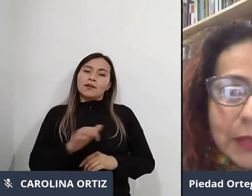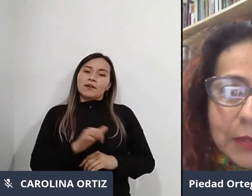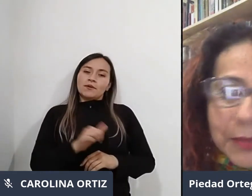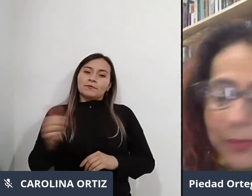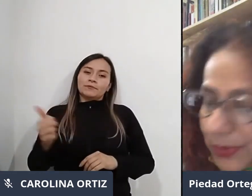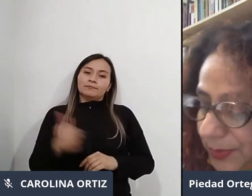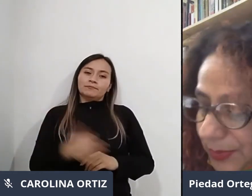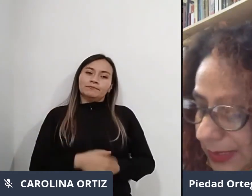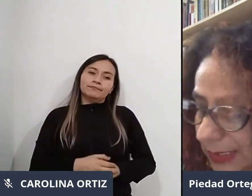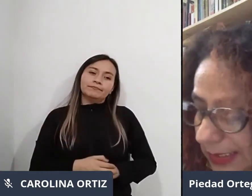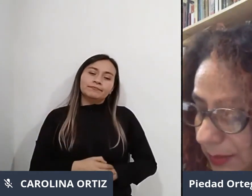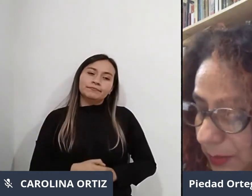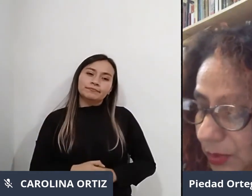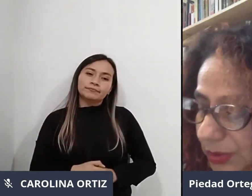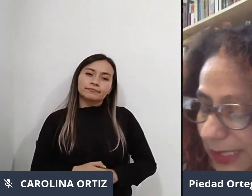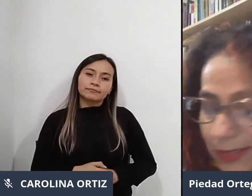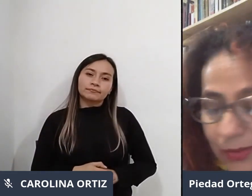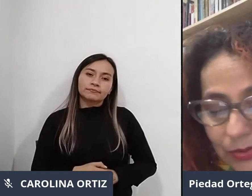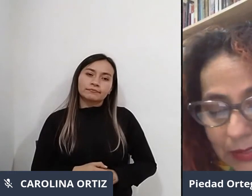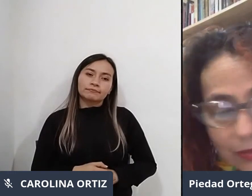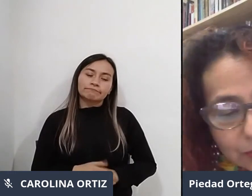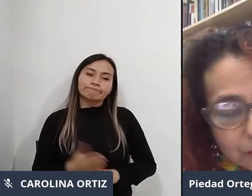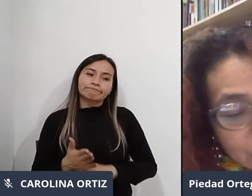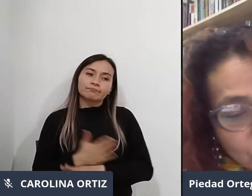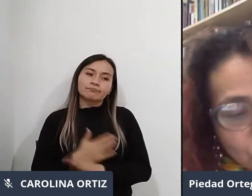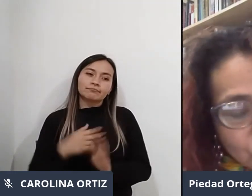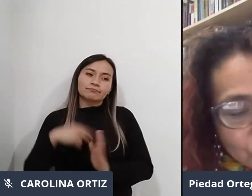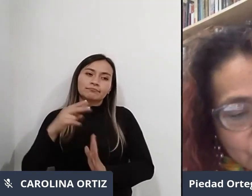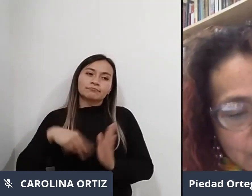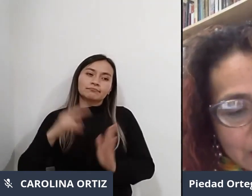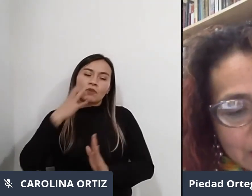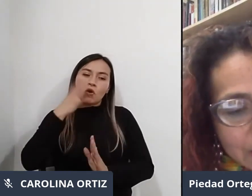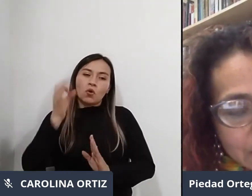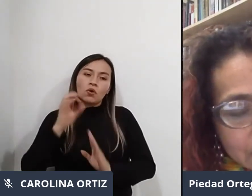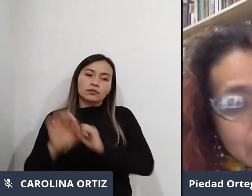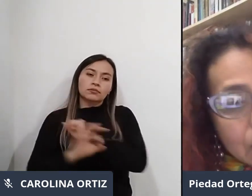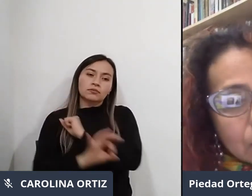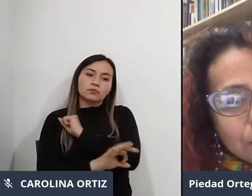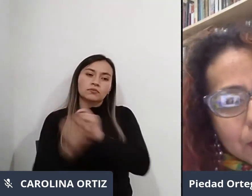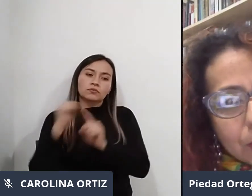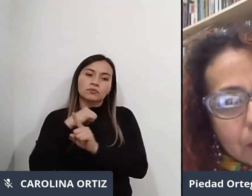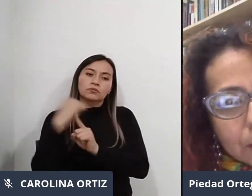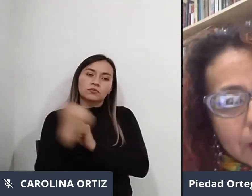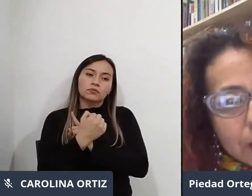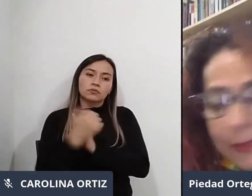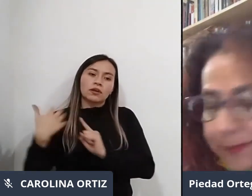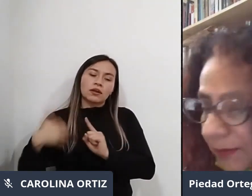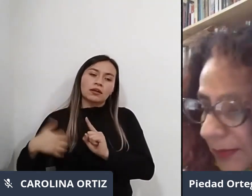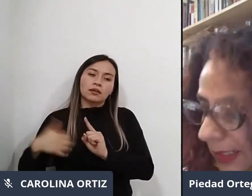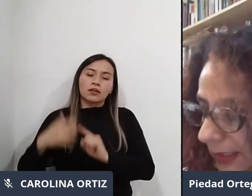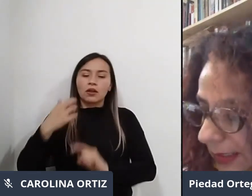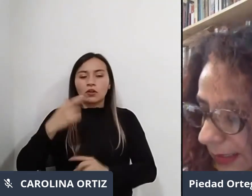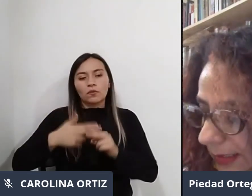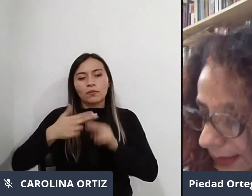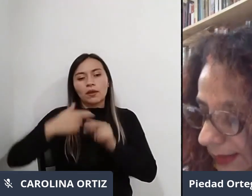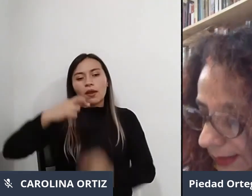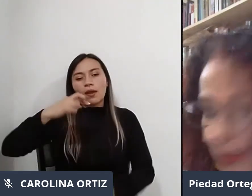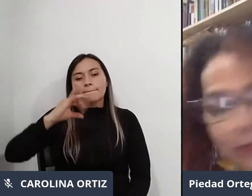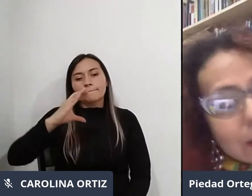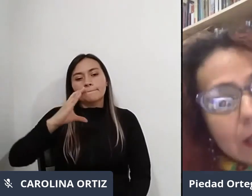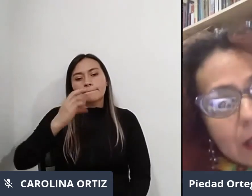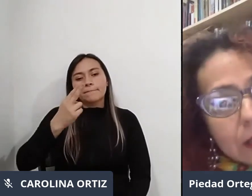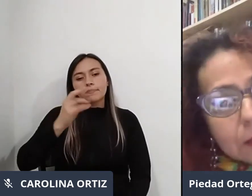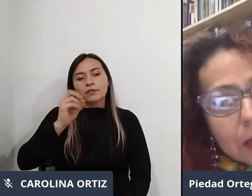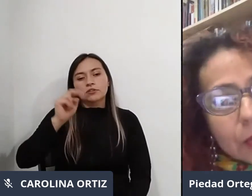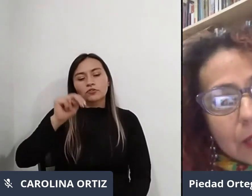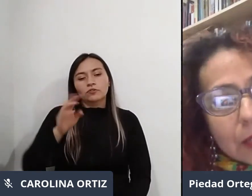como por los textos de un psicólogo social argentino, Pichón Rivière, les decía,